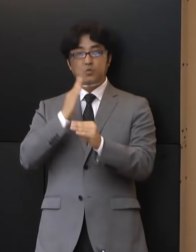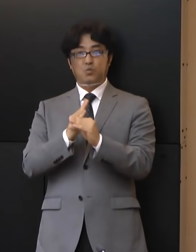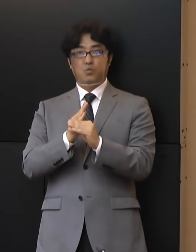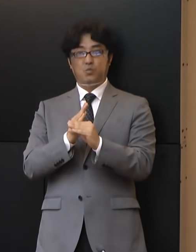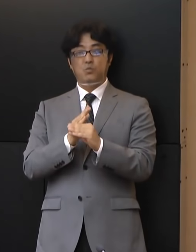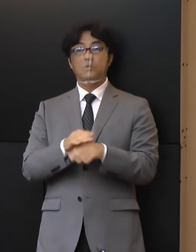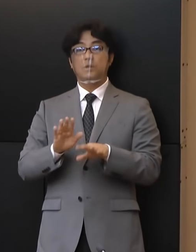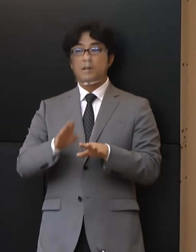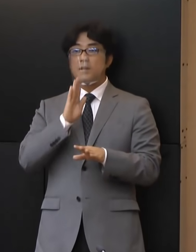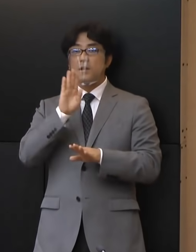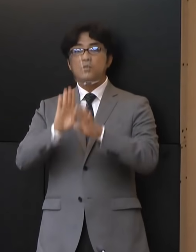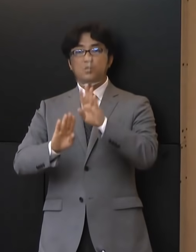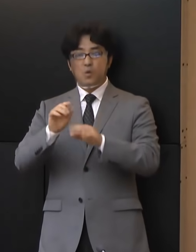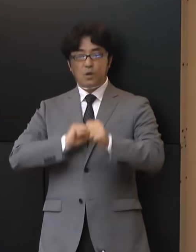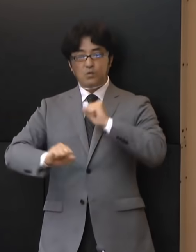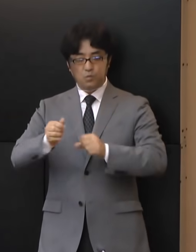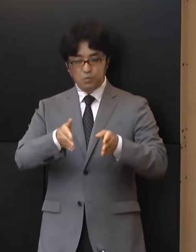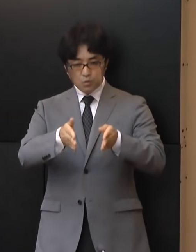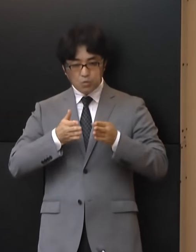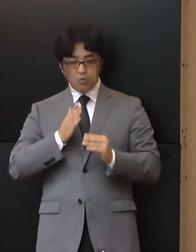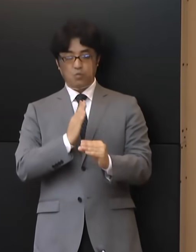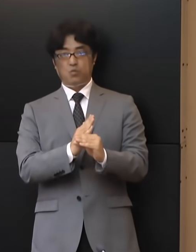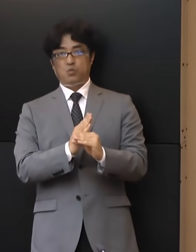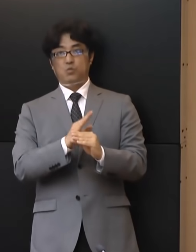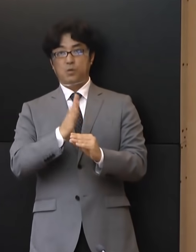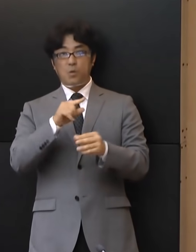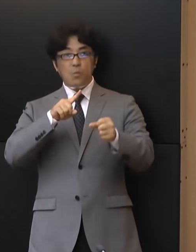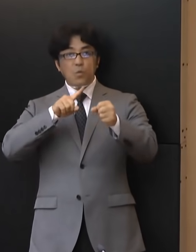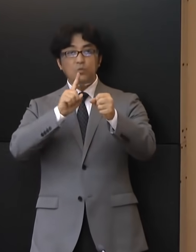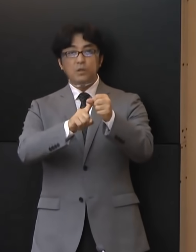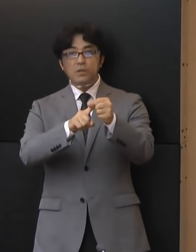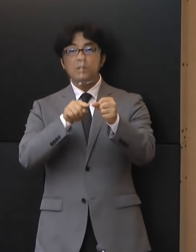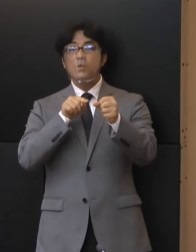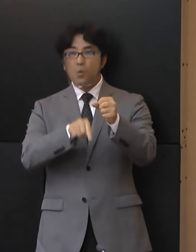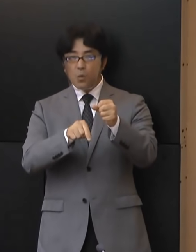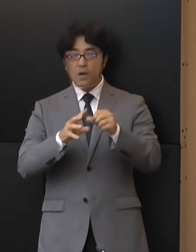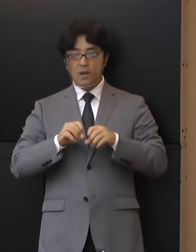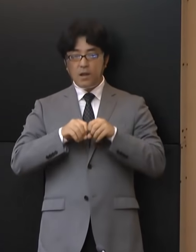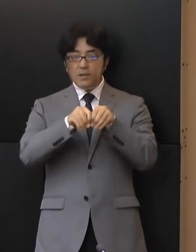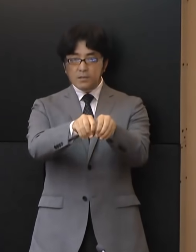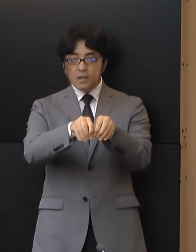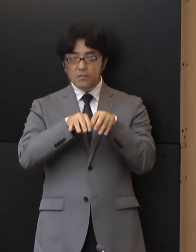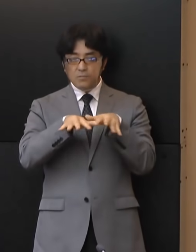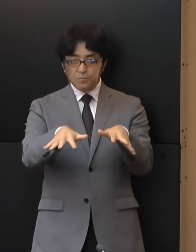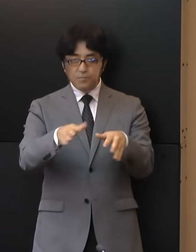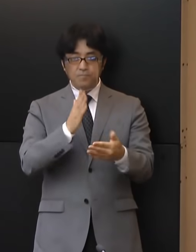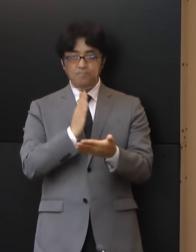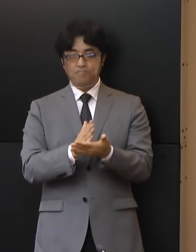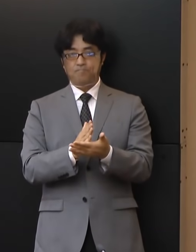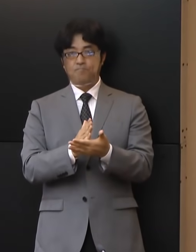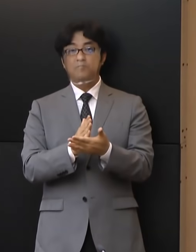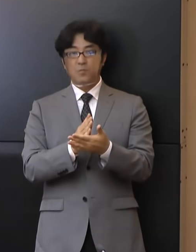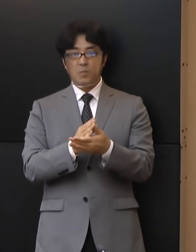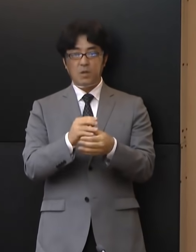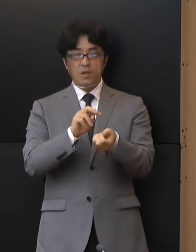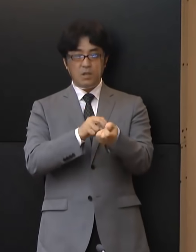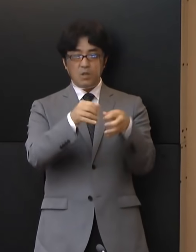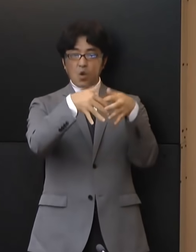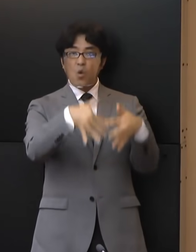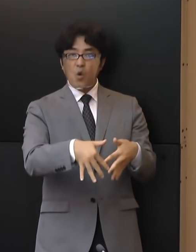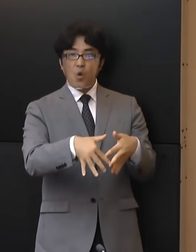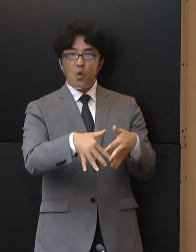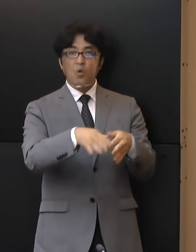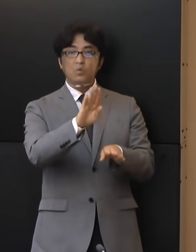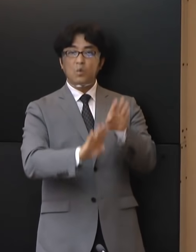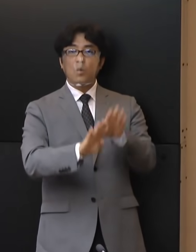の段階なんですけれども、目的としては感染拡大を抑制し医療体制を維持することが目的